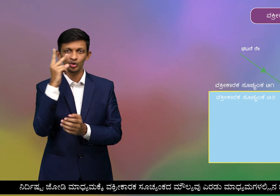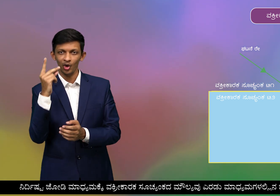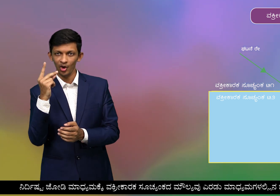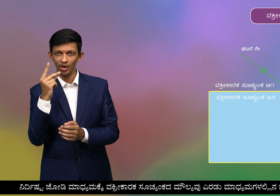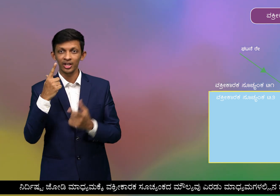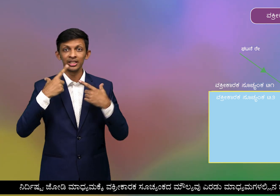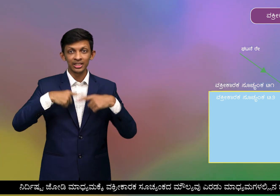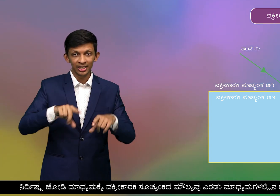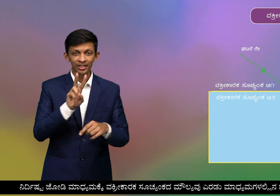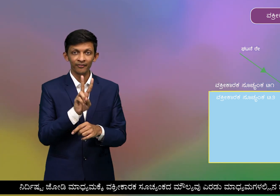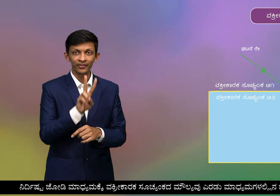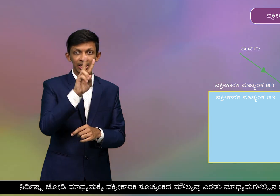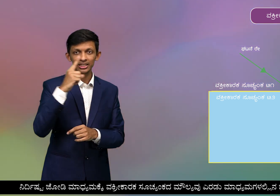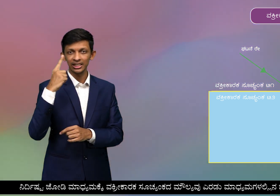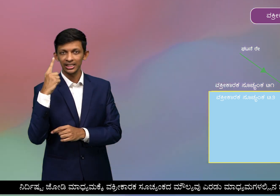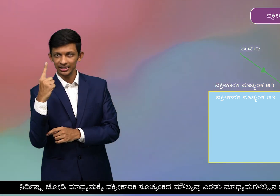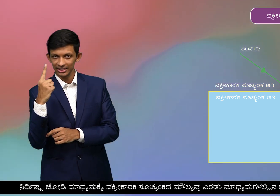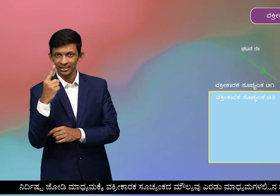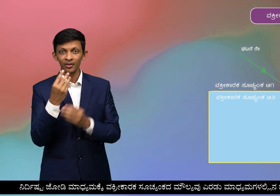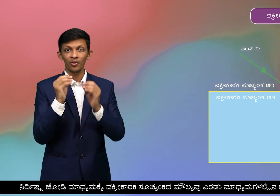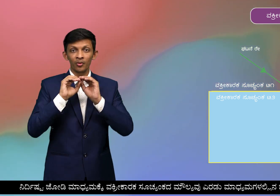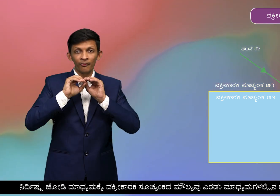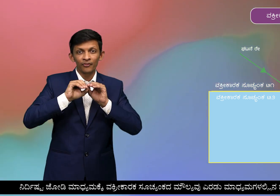ಬೆಳಕಿನ ವೇಗವನ್ನು ಅವಲಂಬೆ ಸುರುಸ್ತದೆ